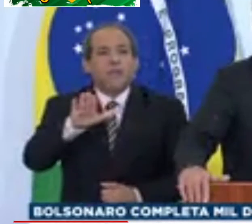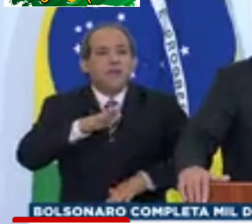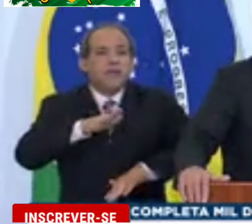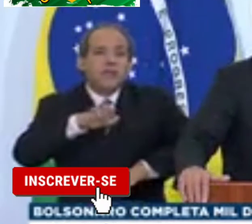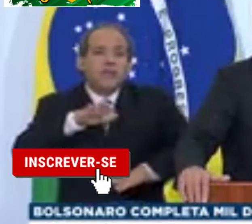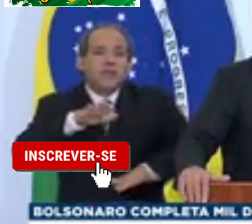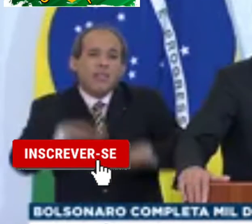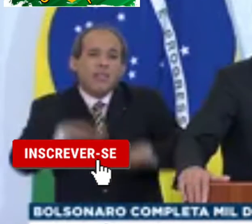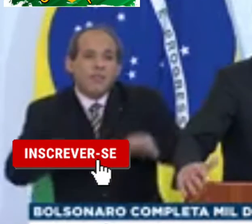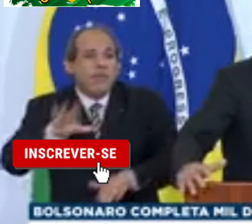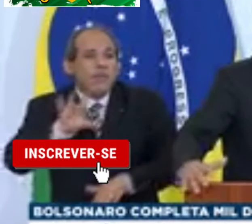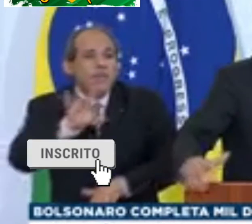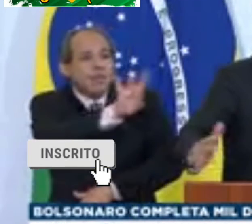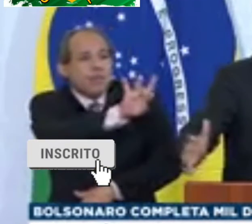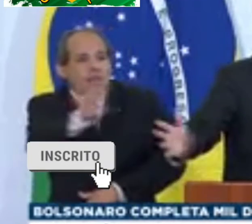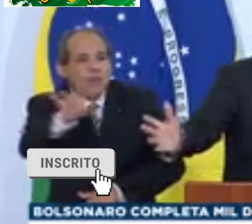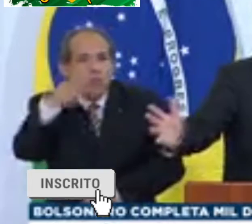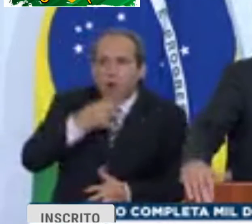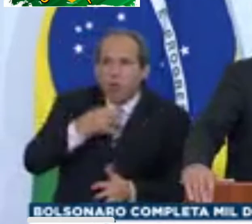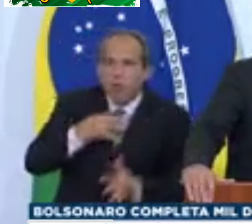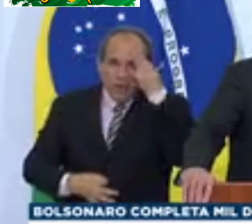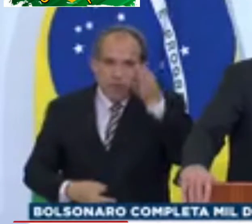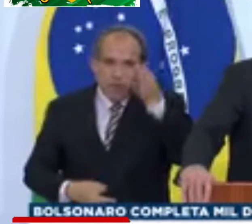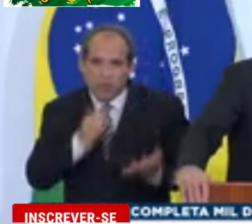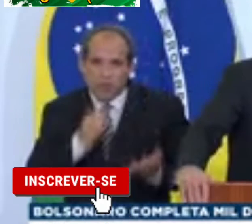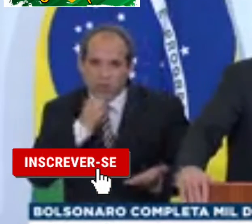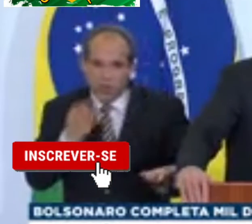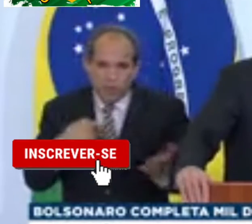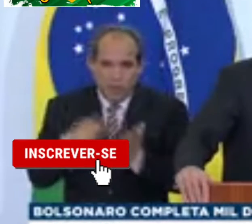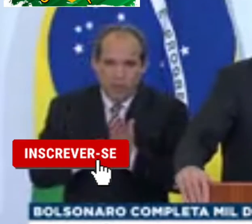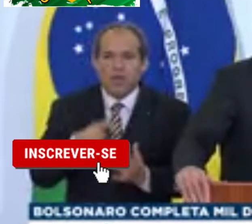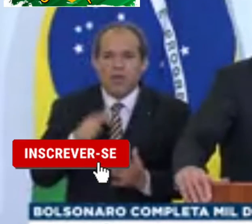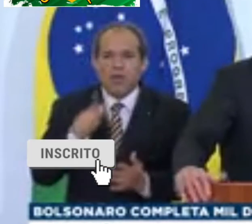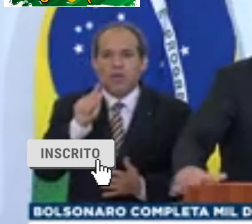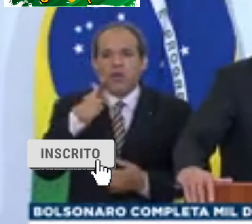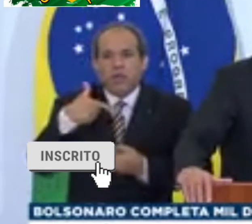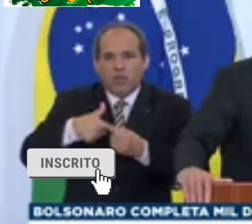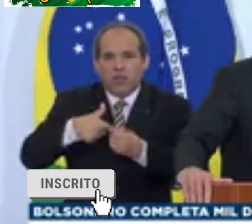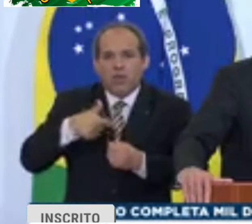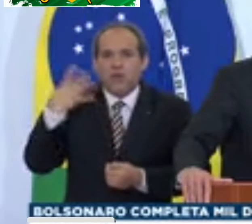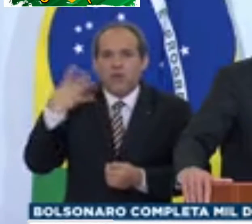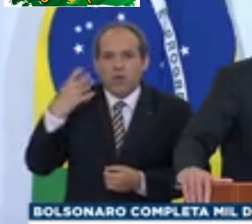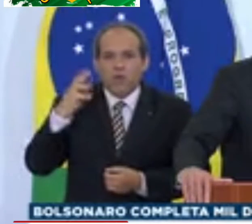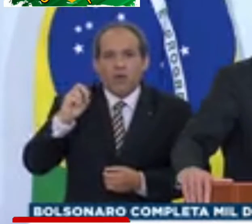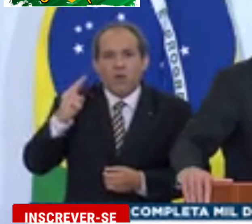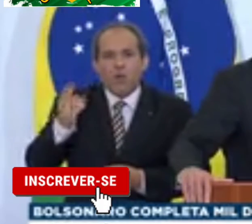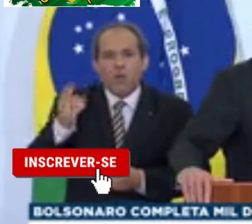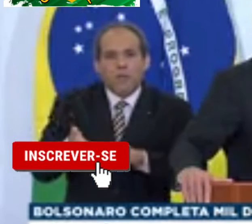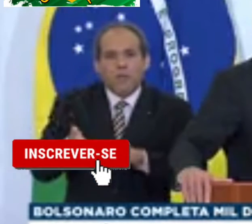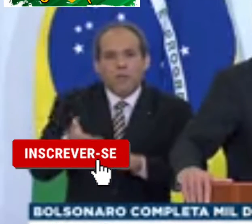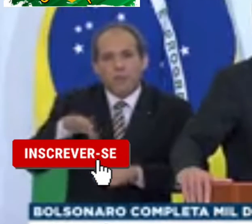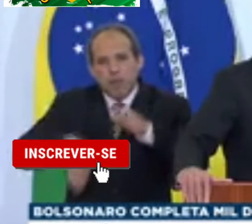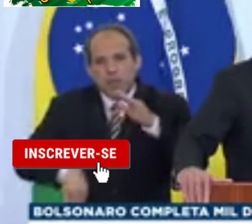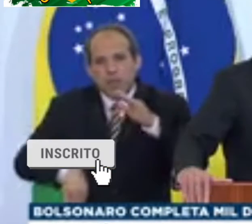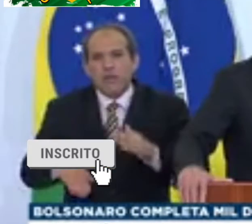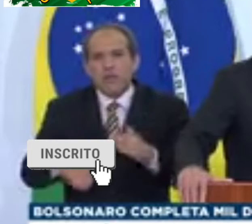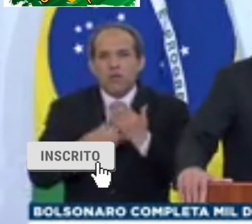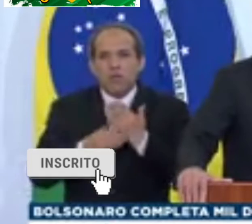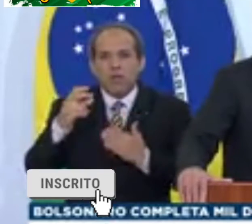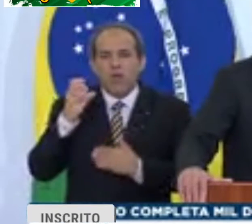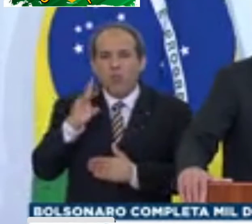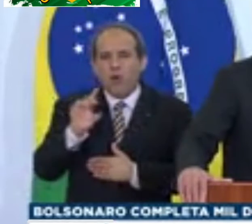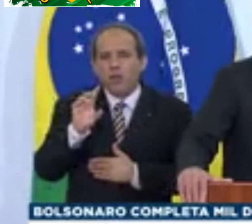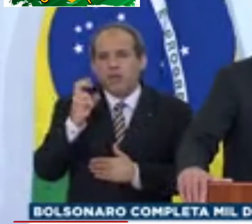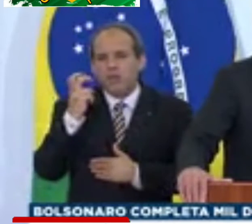um. Alguém acha que eu não queria a gasolina a R$4 ou menos? O dólar 4,50 ou